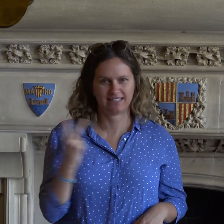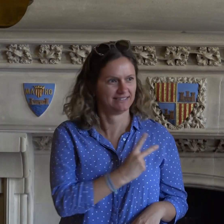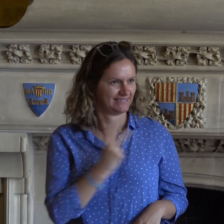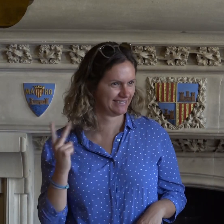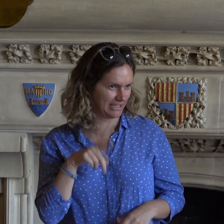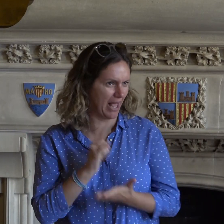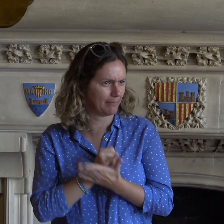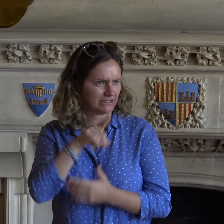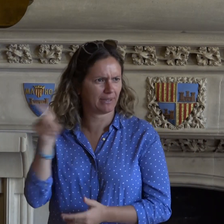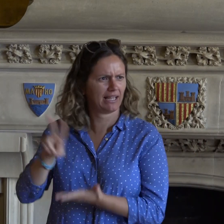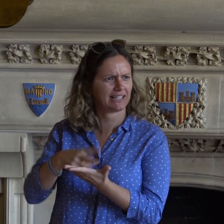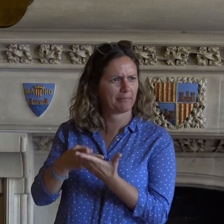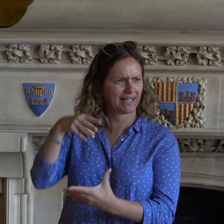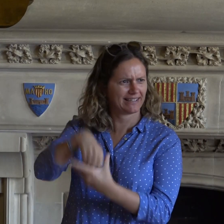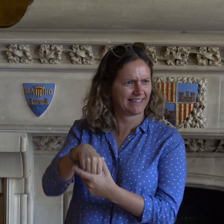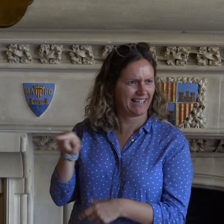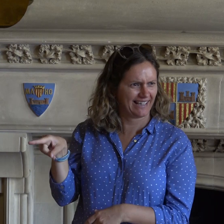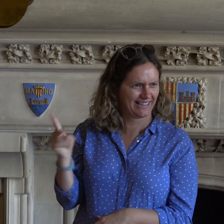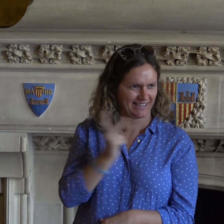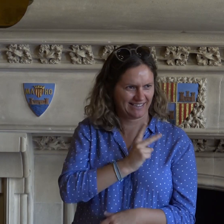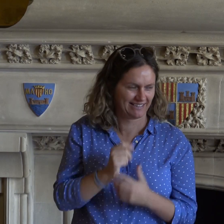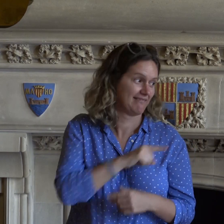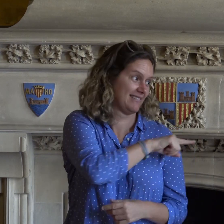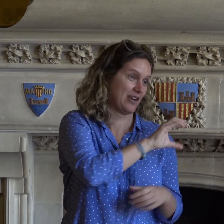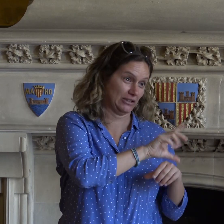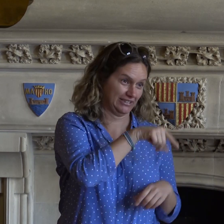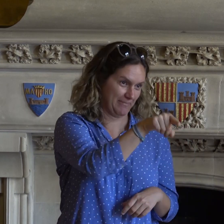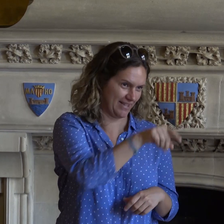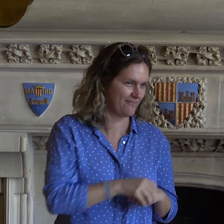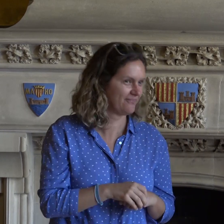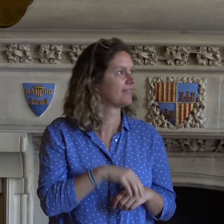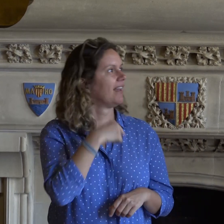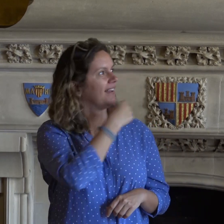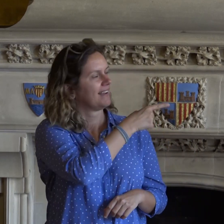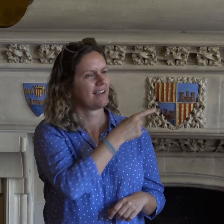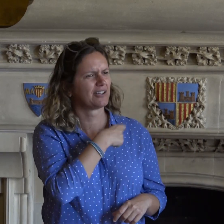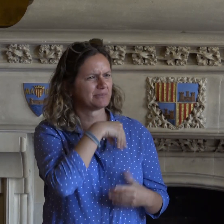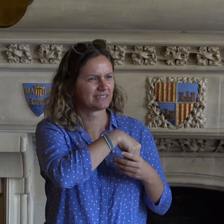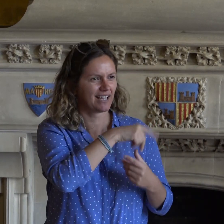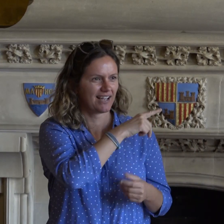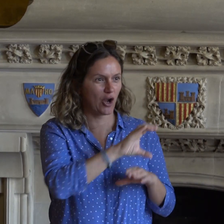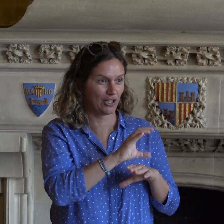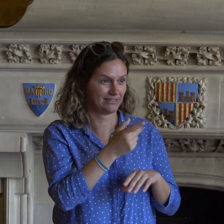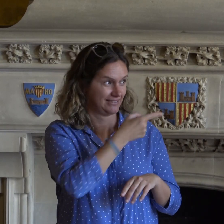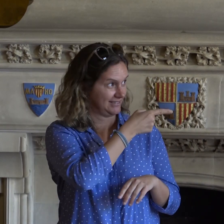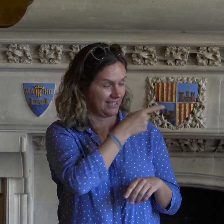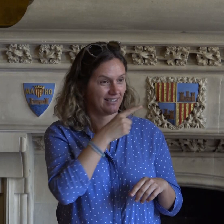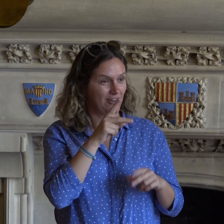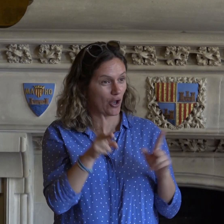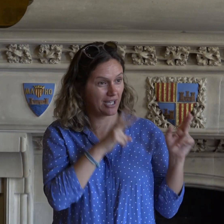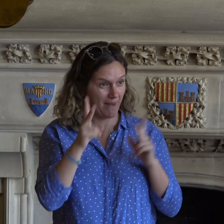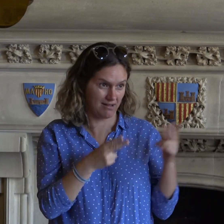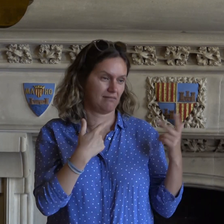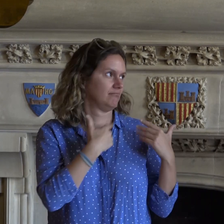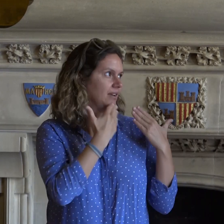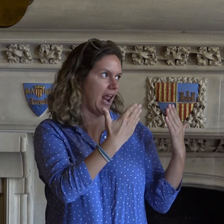a la presidenta del IMAS, de quien depende el servicio de intérpretes. También a través del Consejo de Mallorca, al representante